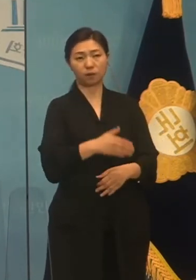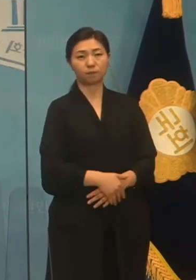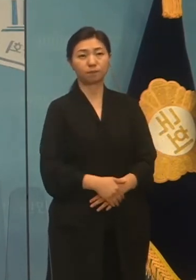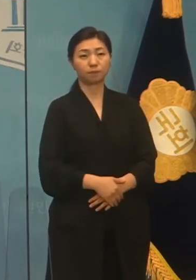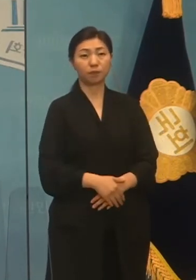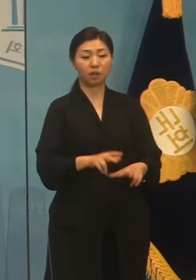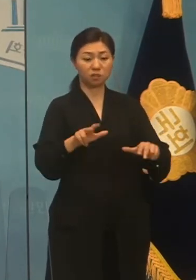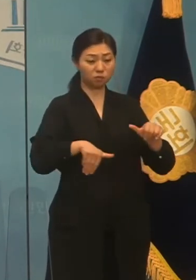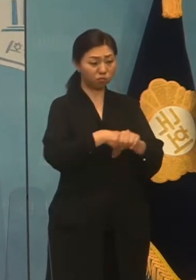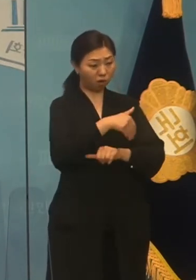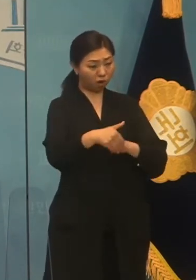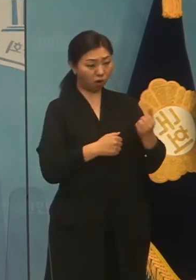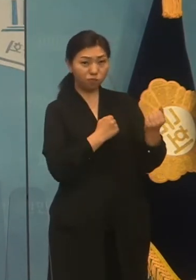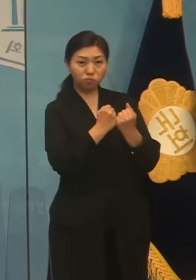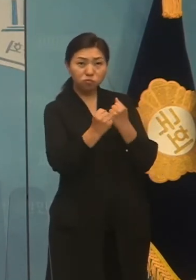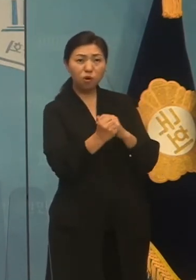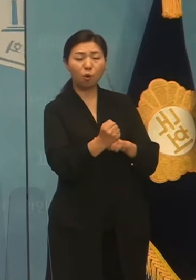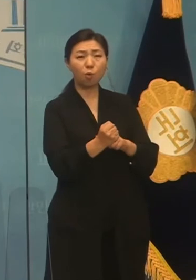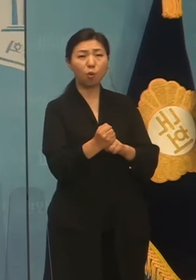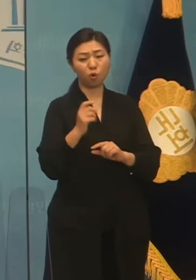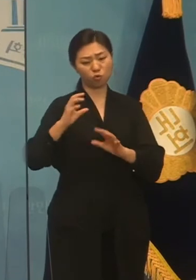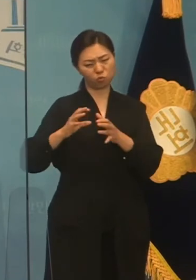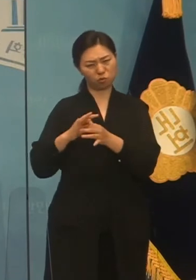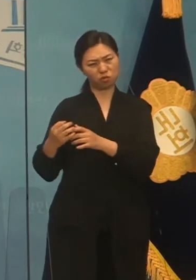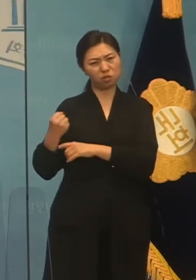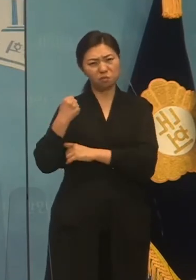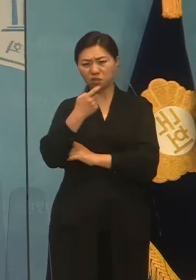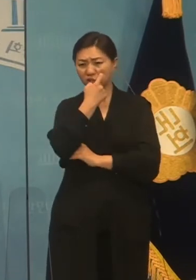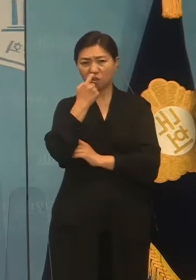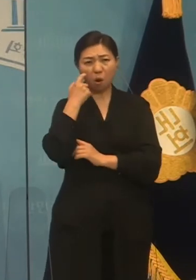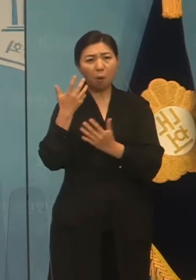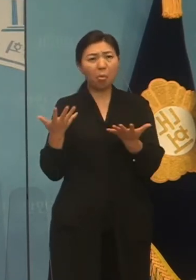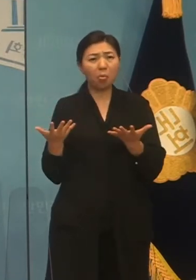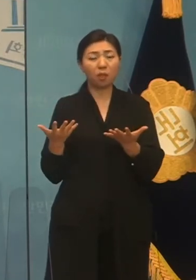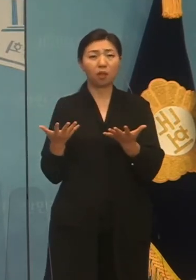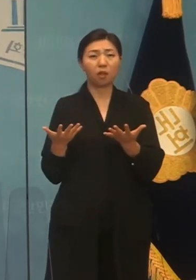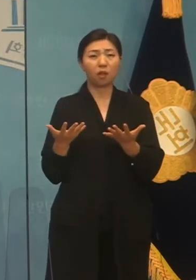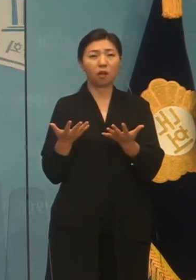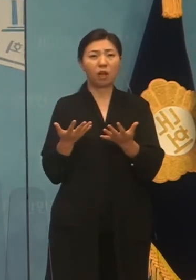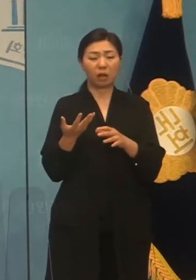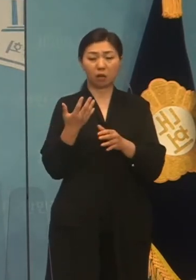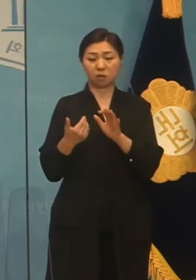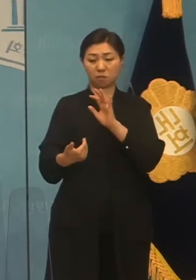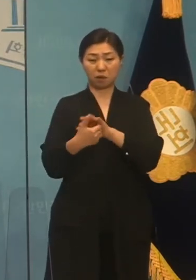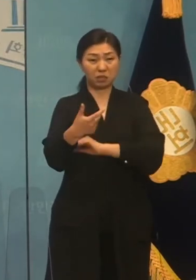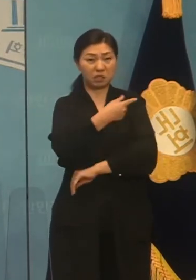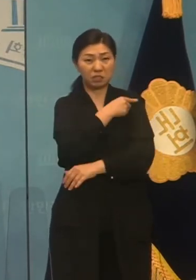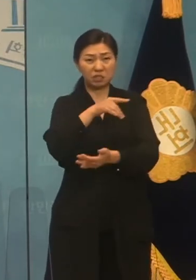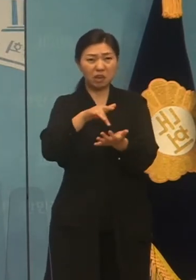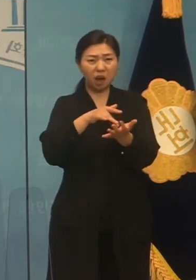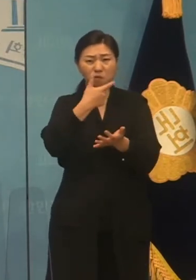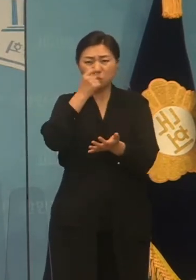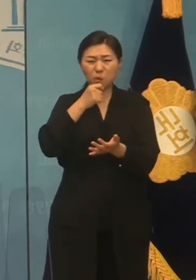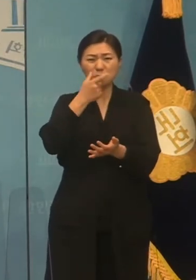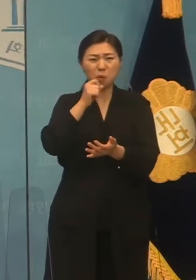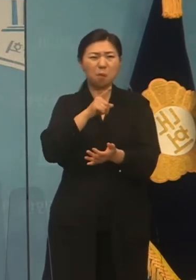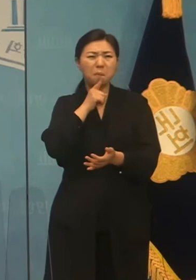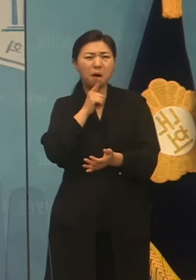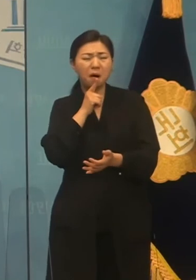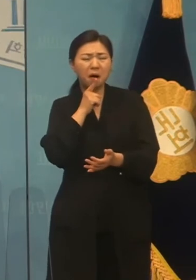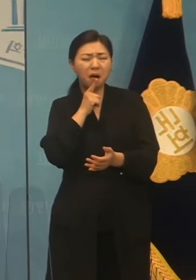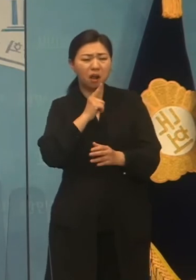이런 상황을 두고도 국민의힘은 불분명한 근거로 백신 부족을 주장하며 국민 불안만 부추기고